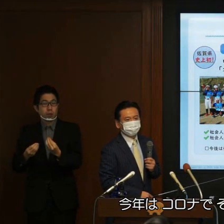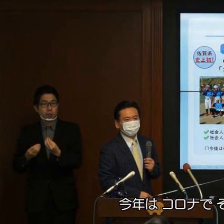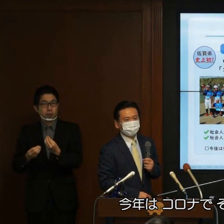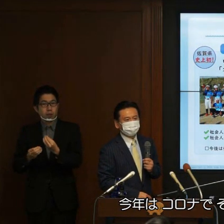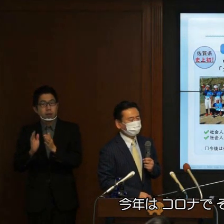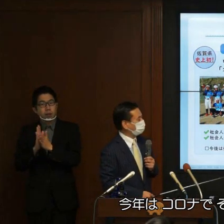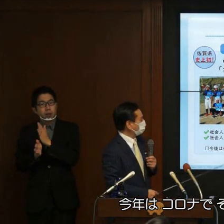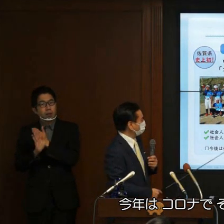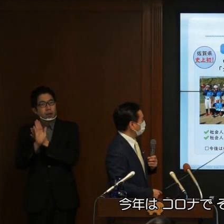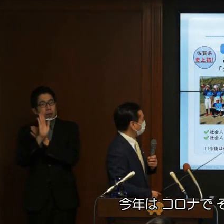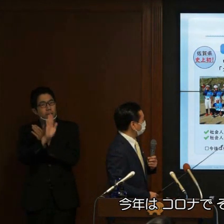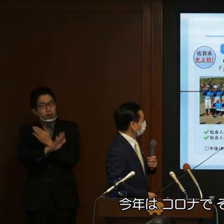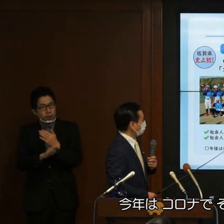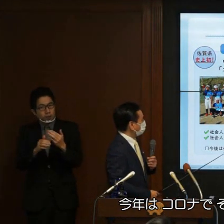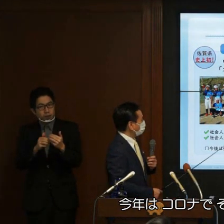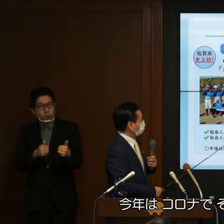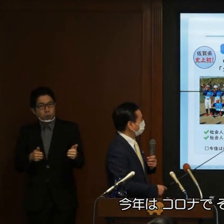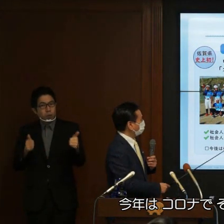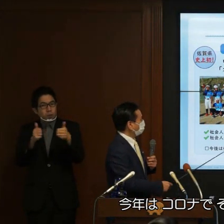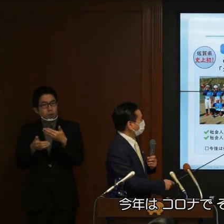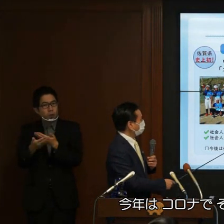ょっとコロナでそれが叶わずに、